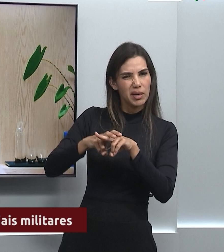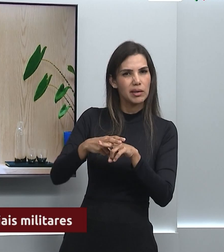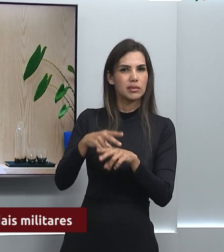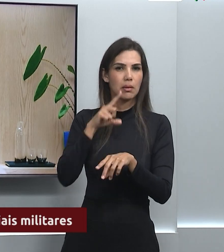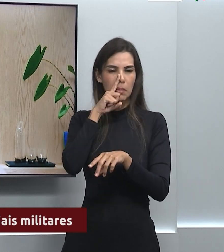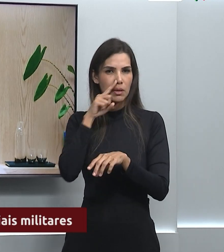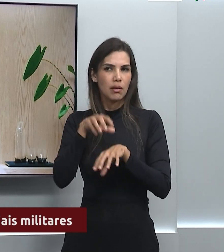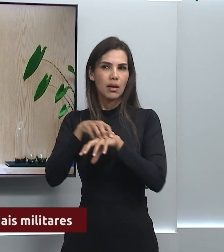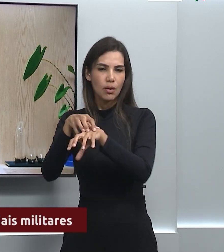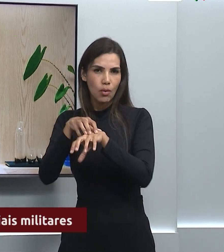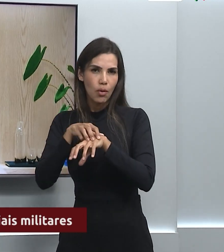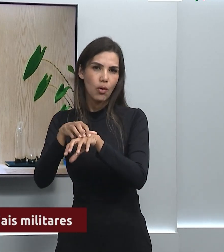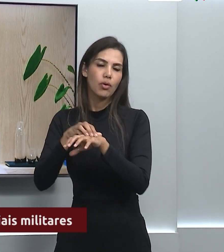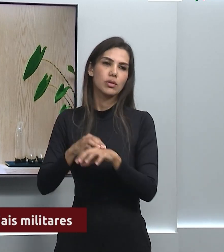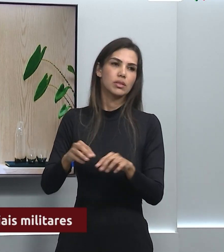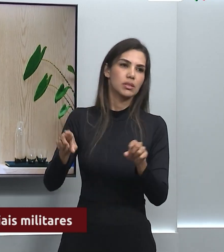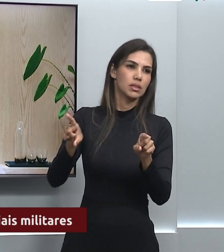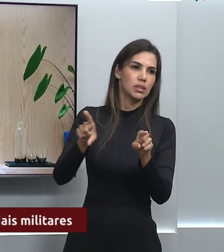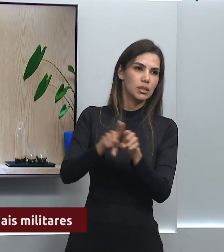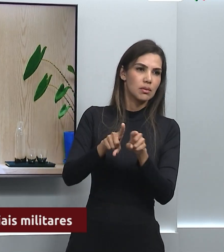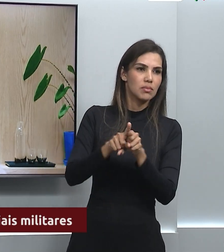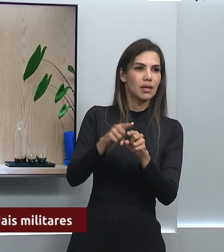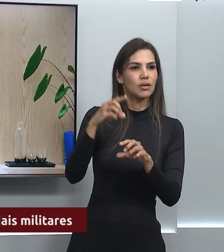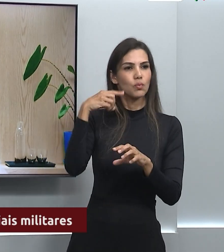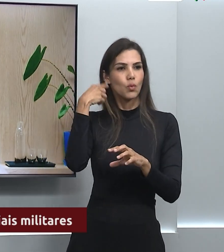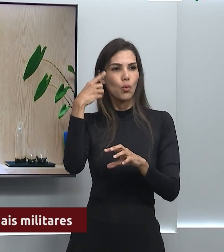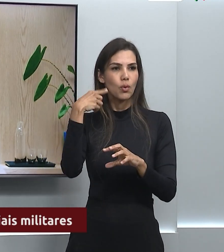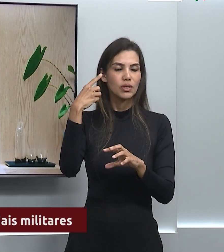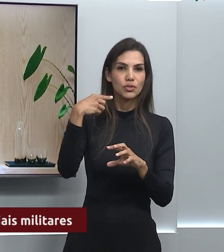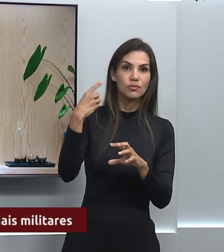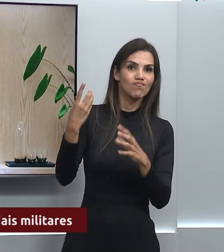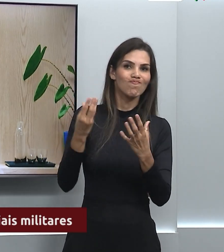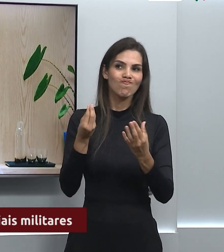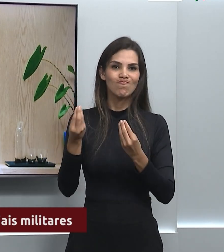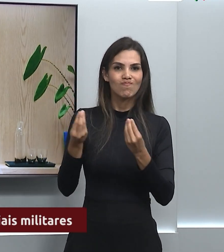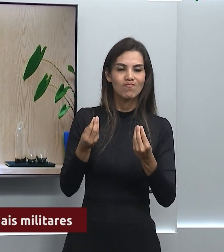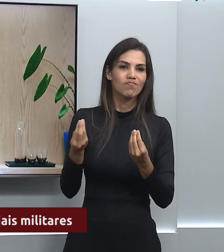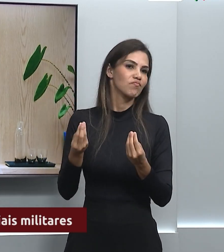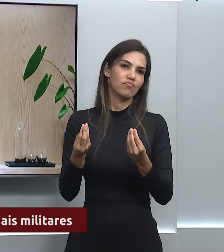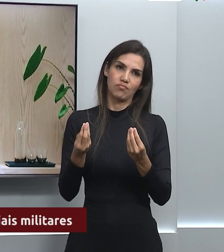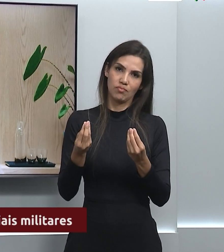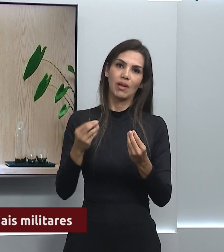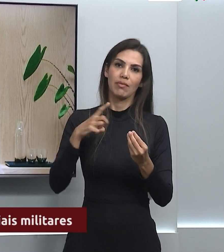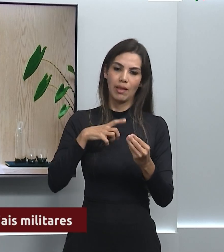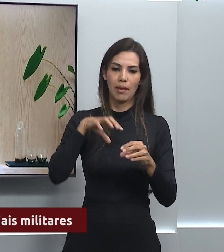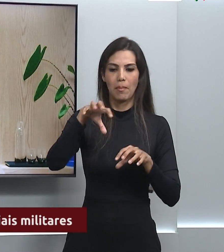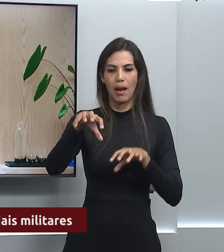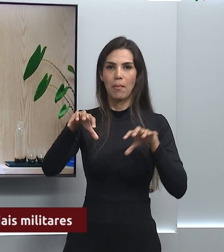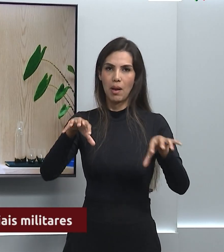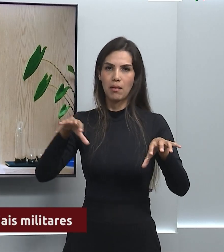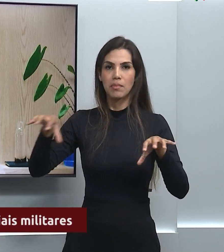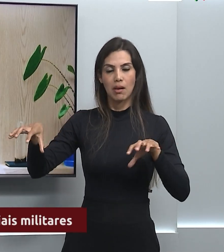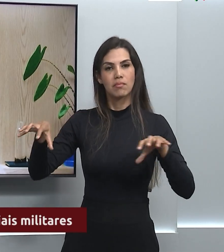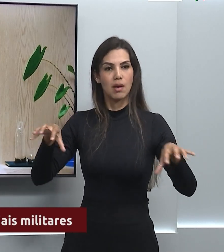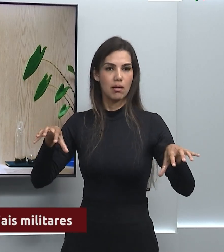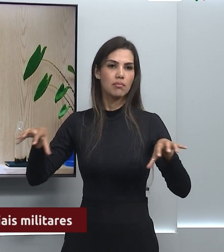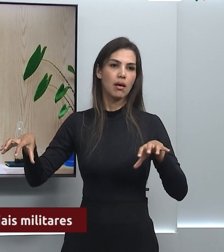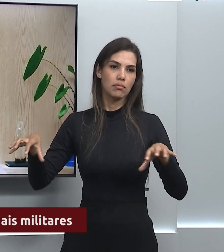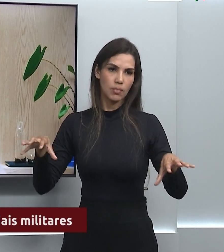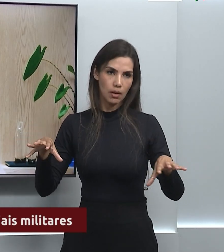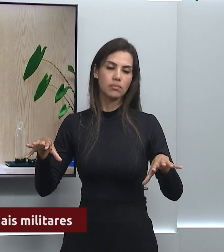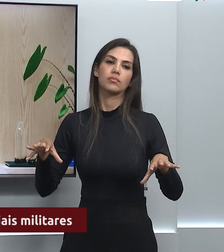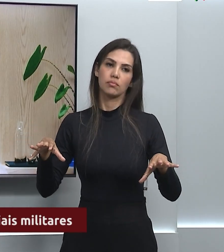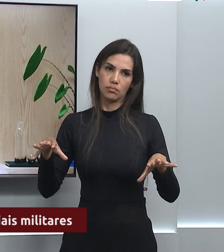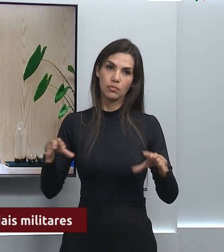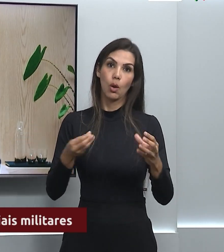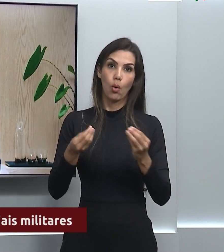junto com o encarcerado, né? Uma coisa não substitui a outra, né? A boa utilização,